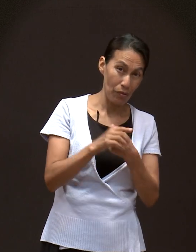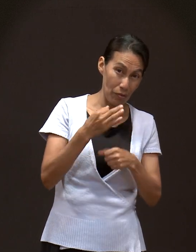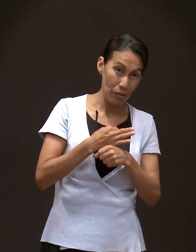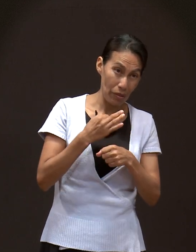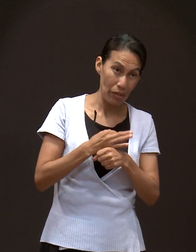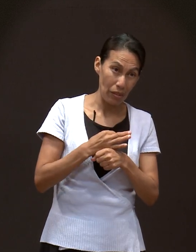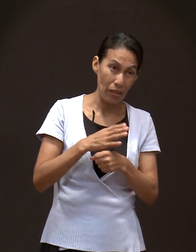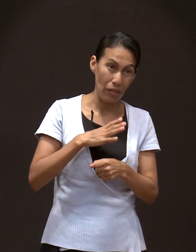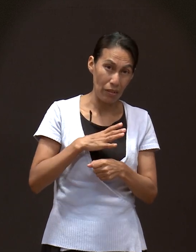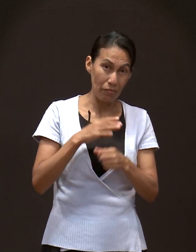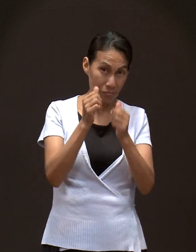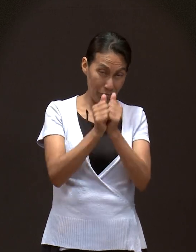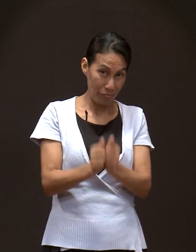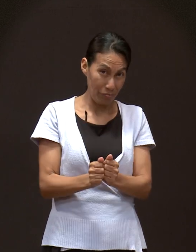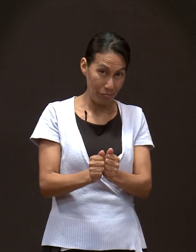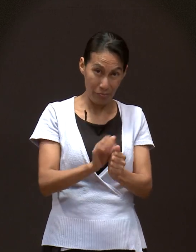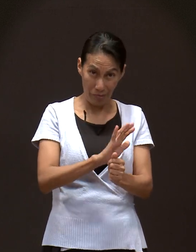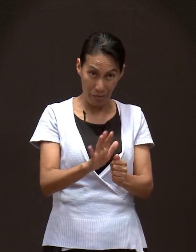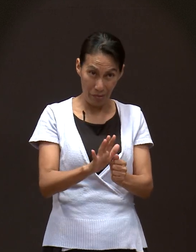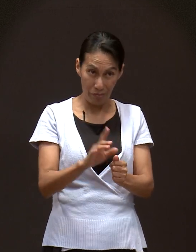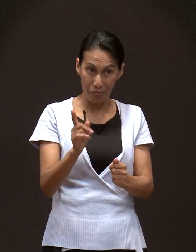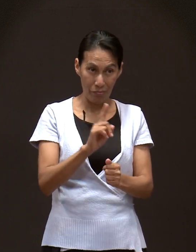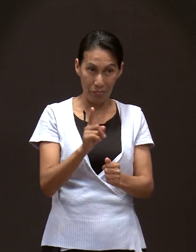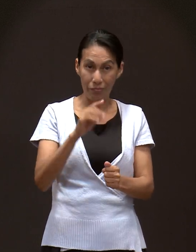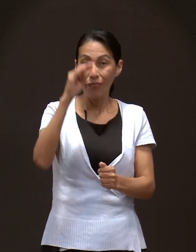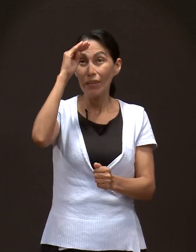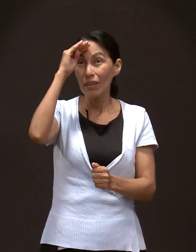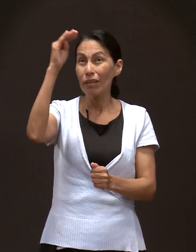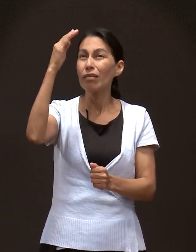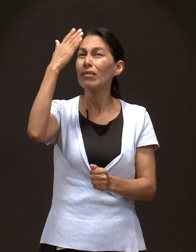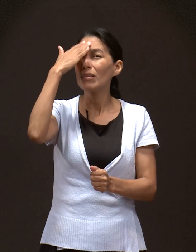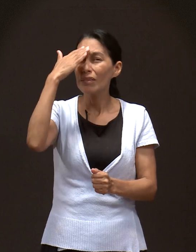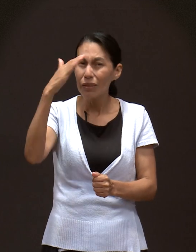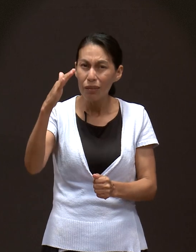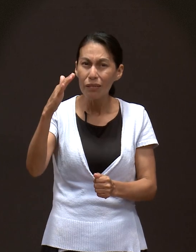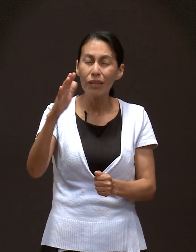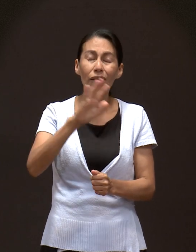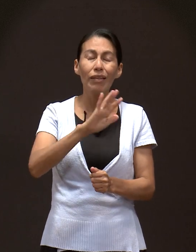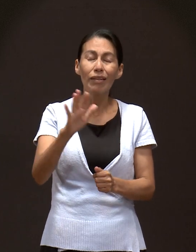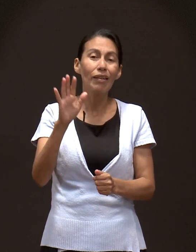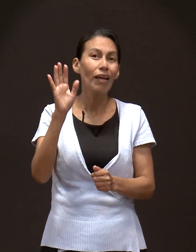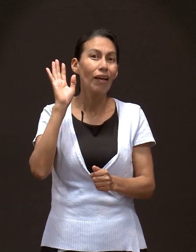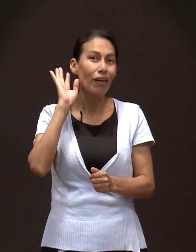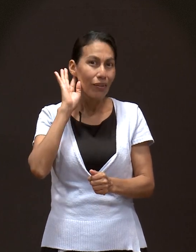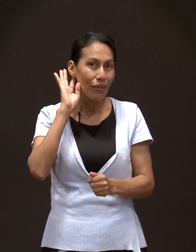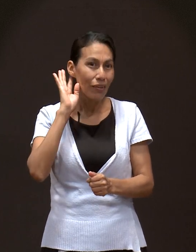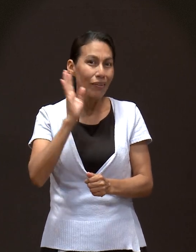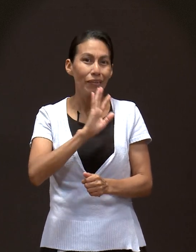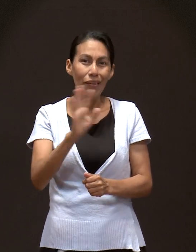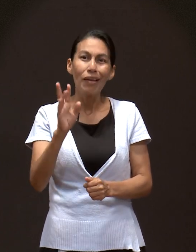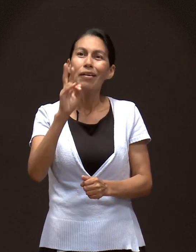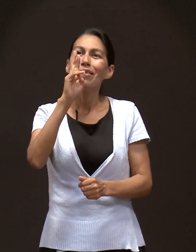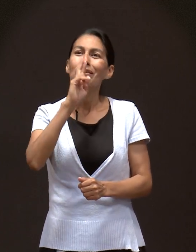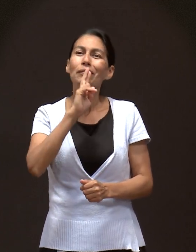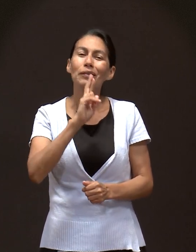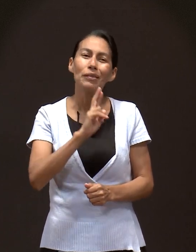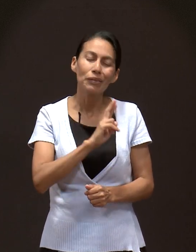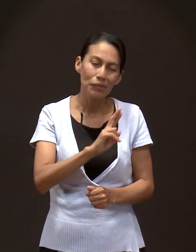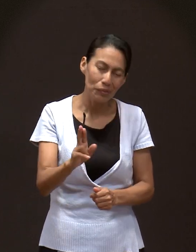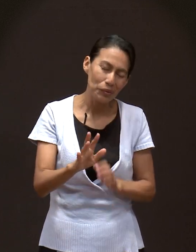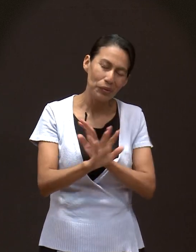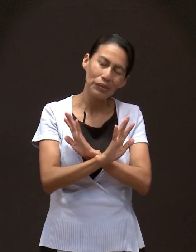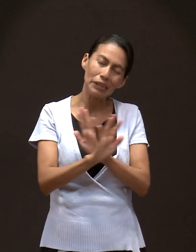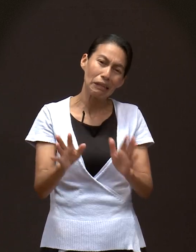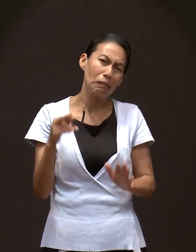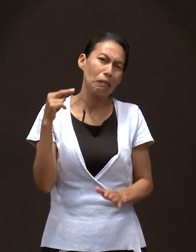que el problema que estamos pasando no queda ahí. El Señor ya lo sabe, el Señor ya lo escuchó. Ya